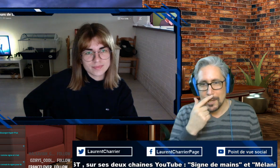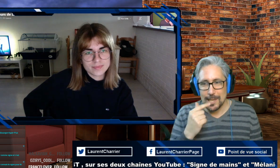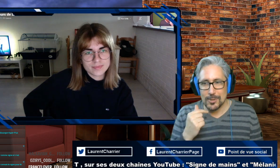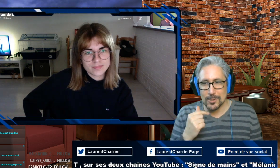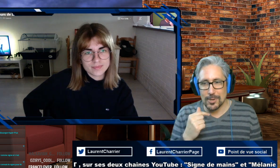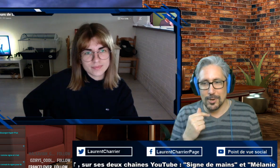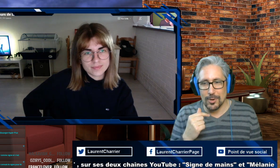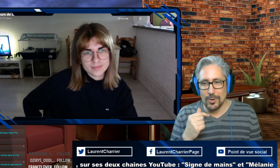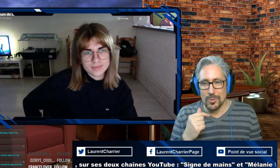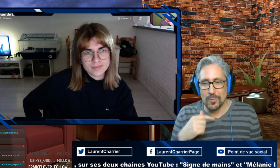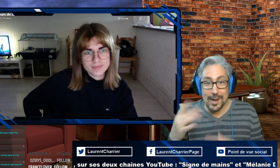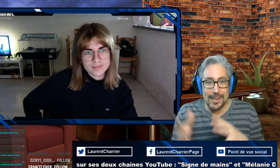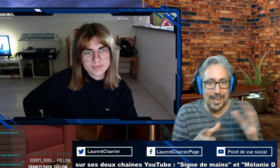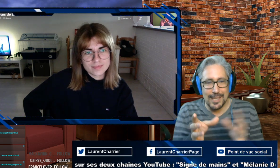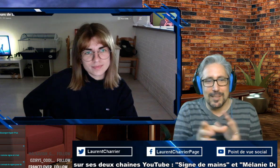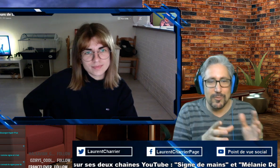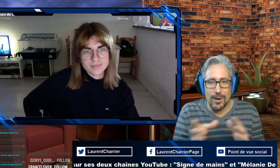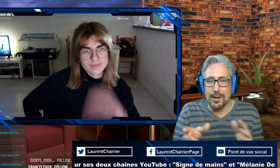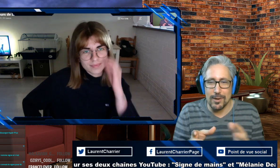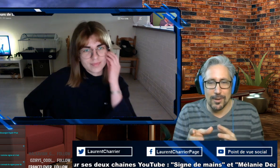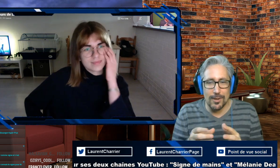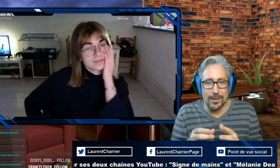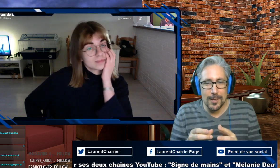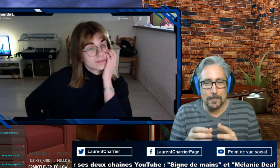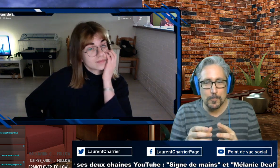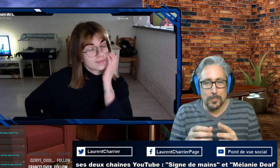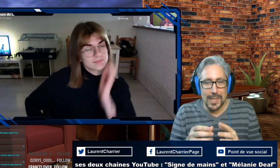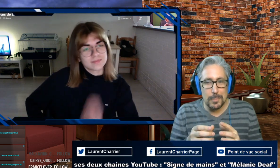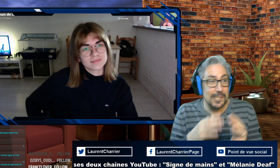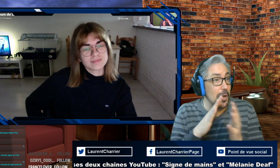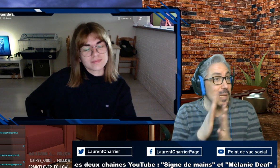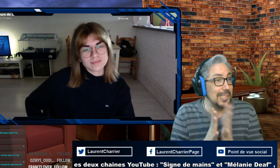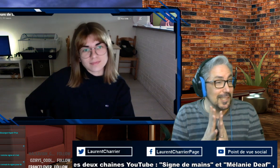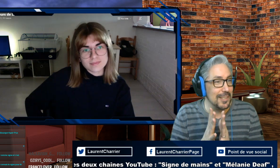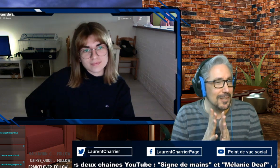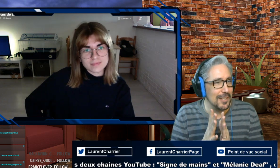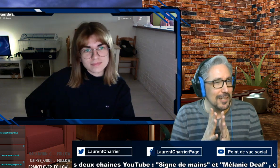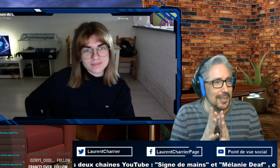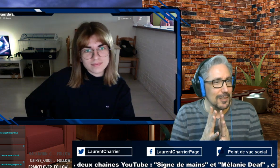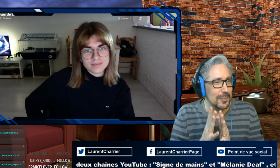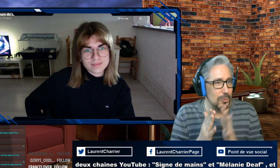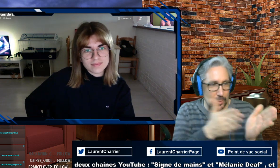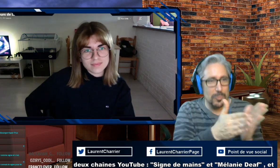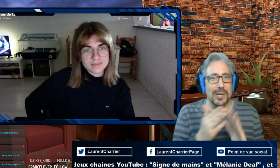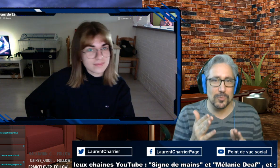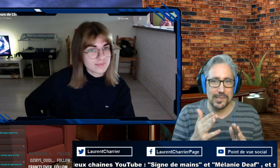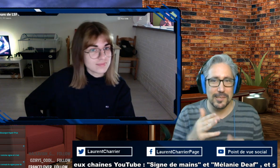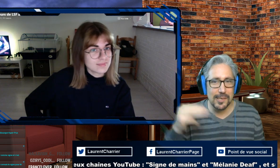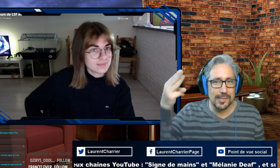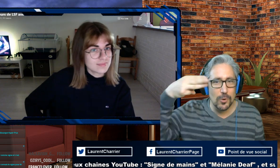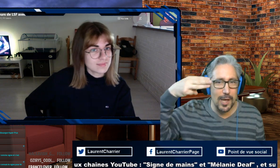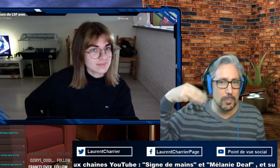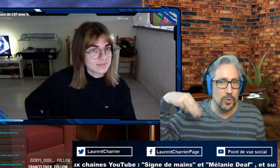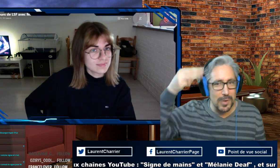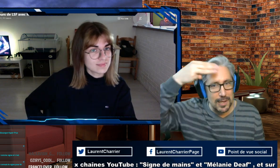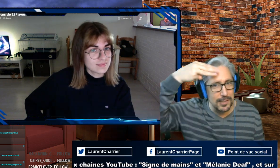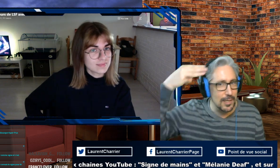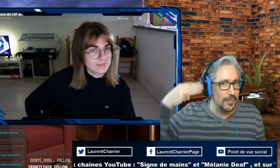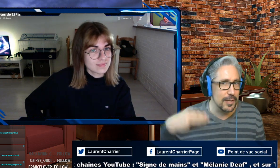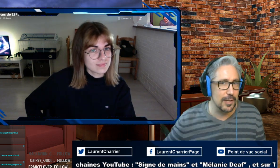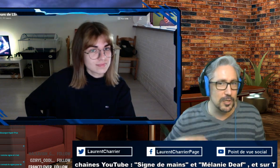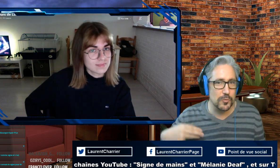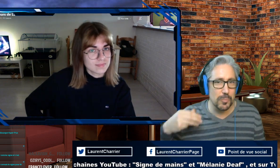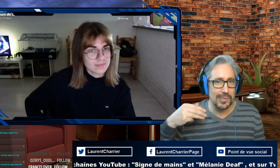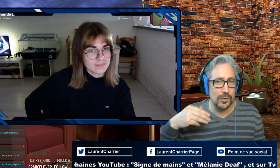ça. Et donc voilà, il y a des fois. Mais c'est comme les signes. Toi, ton prénom signé, c'est le M de